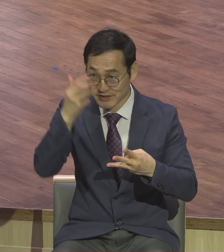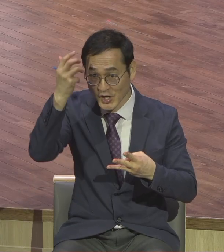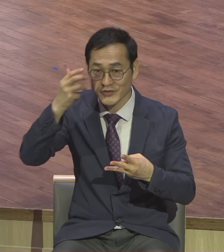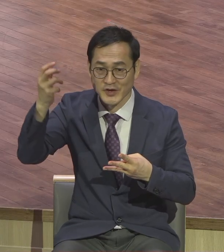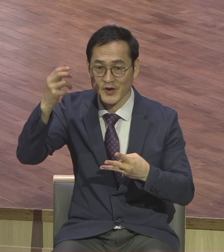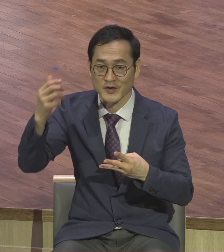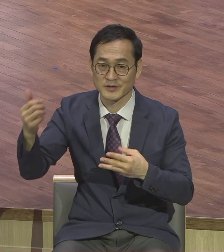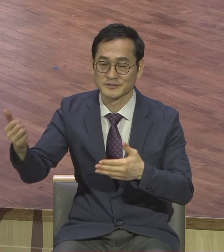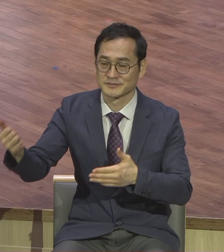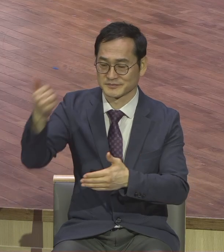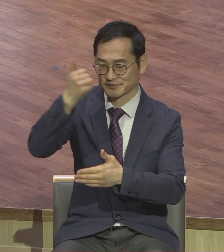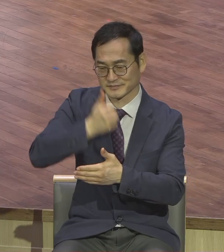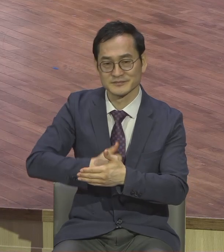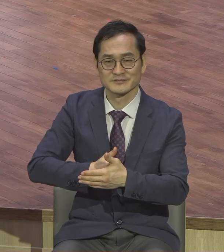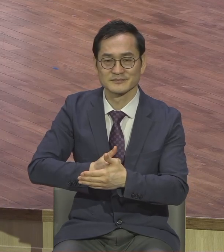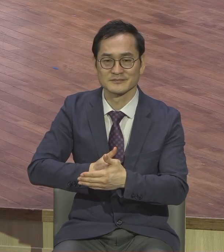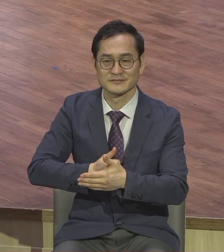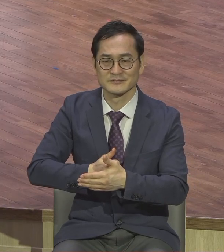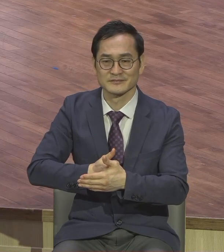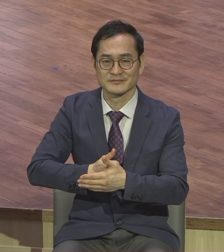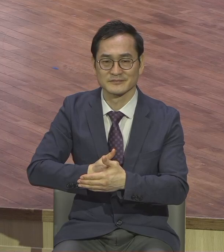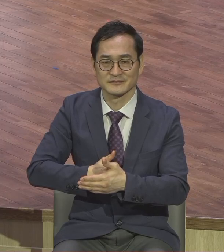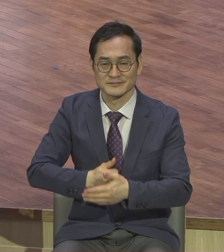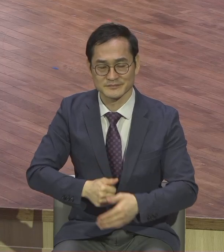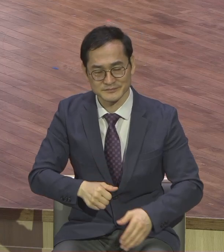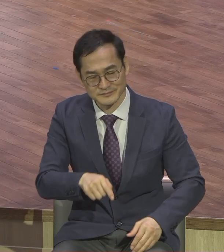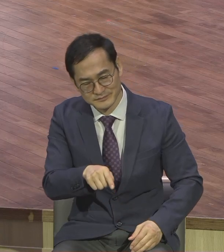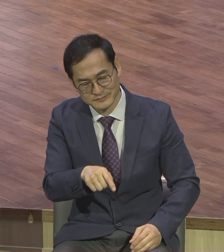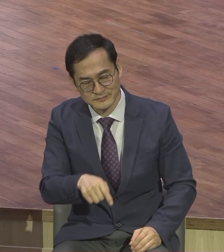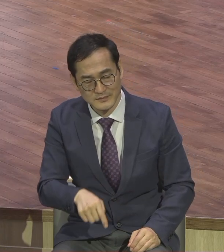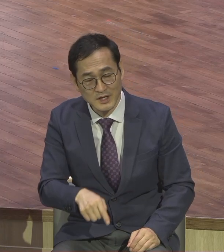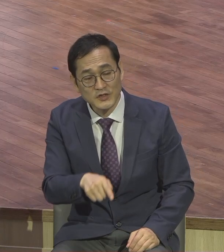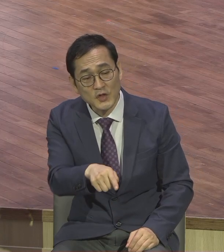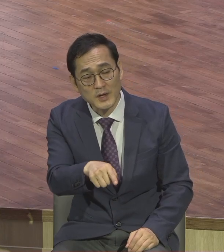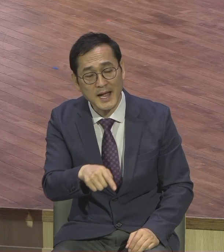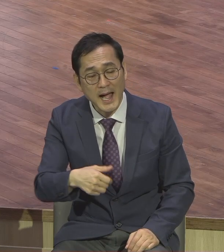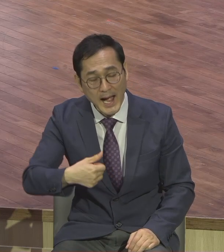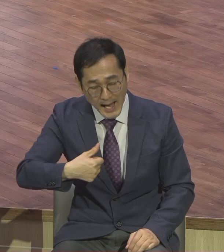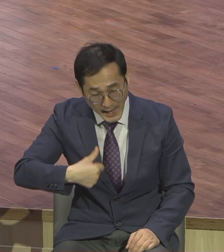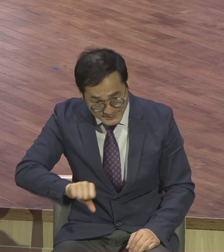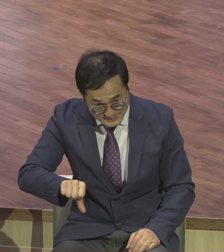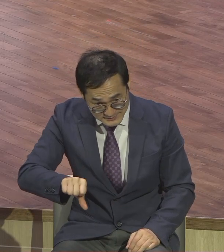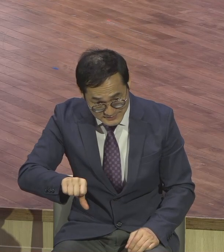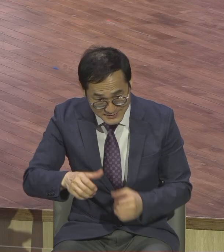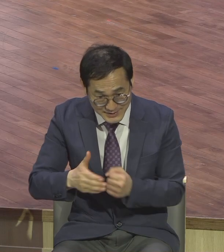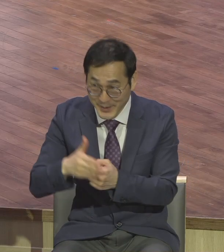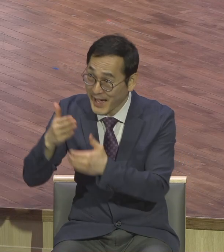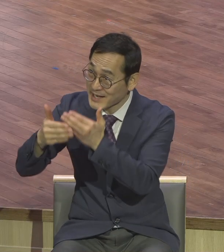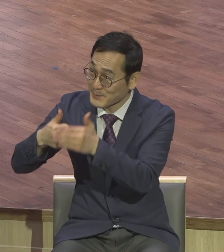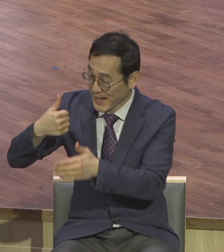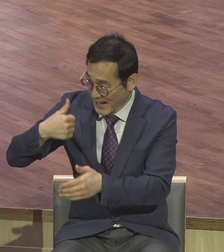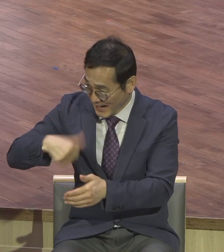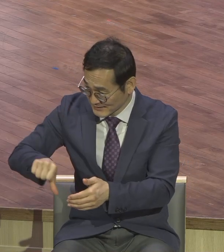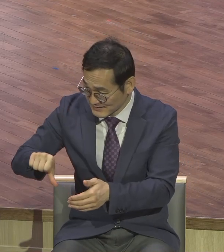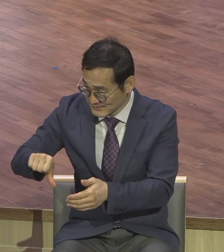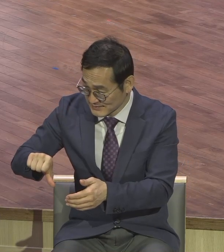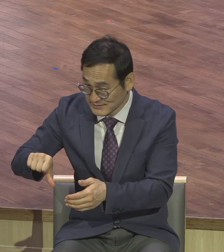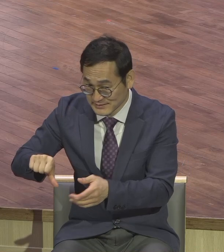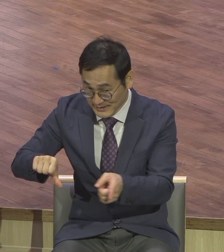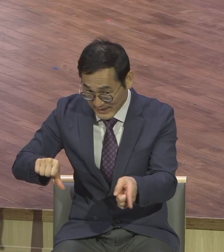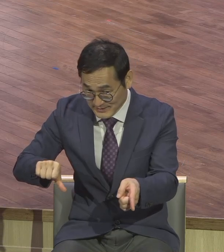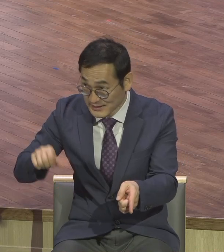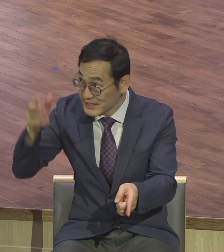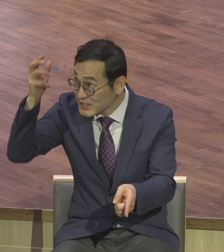보내주셨어요. 6절입니다. 너희가 아들이므로 하나님이 그 아들의 영을 우리 마음